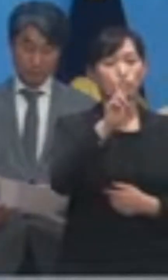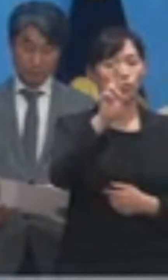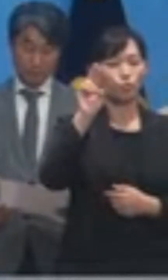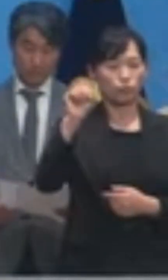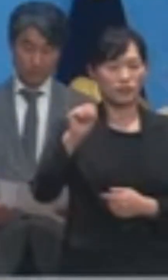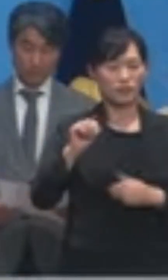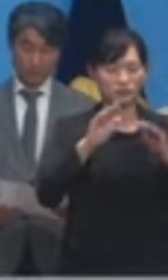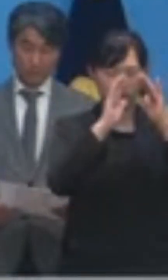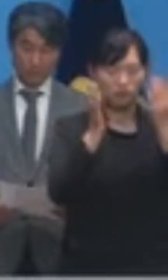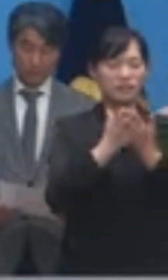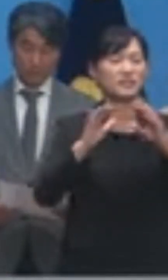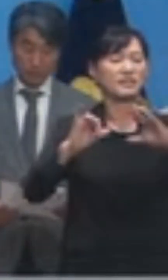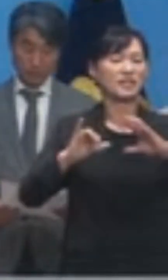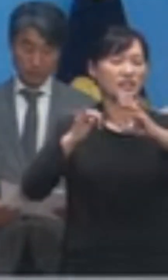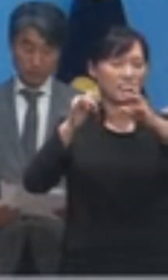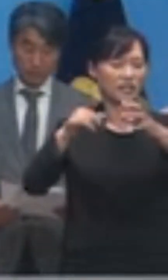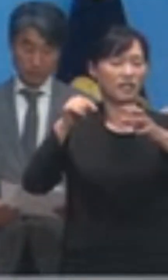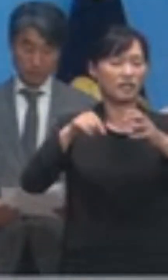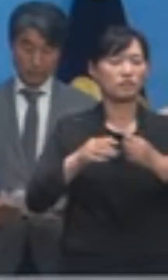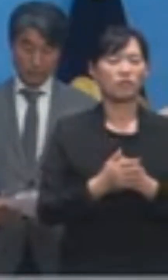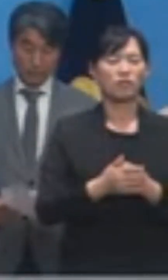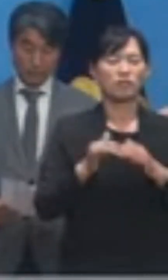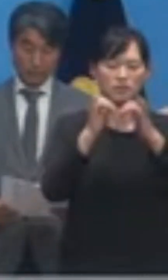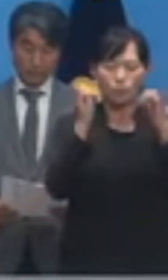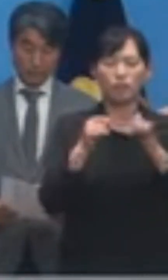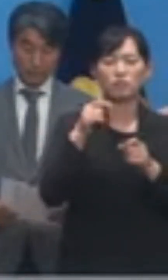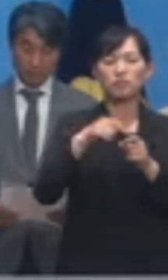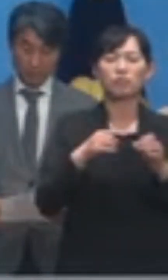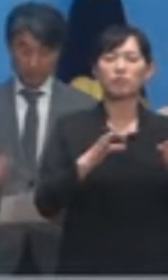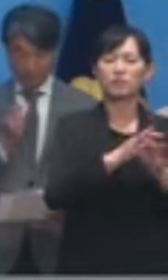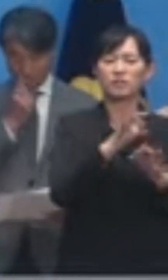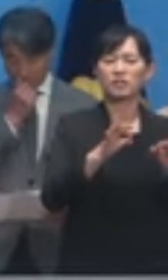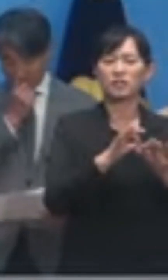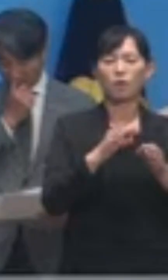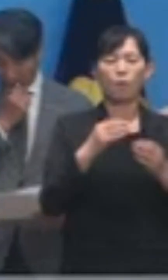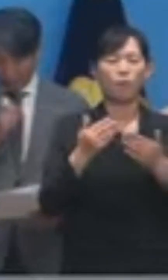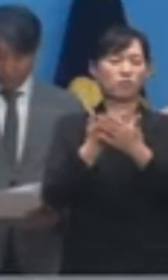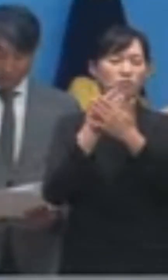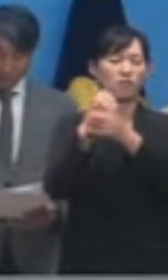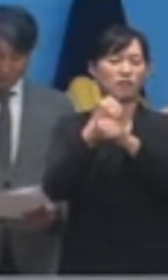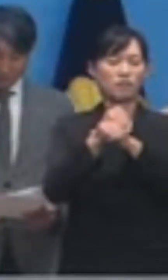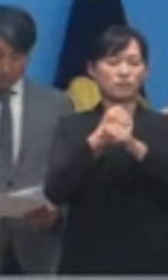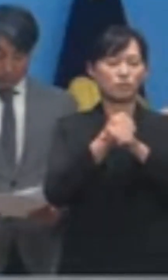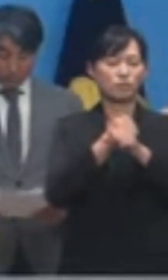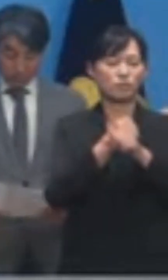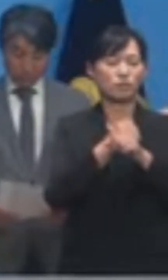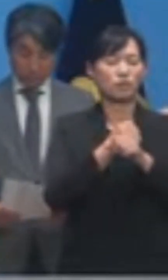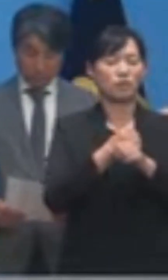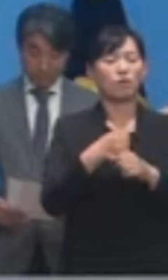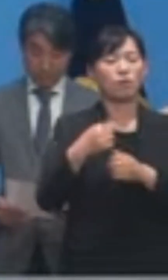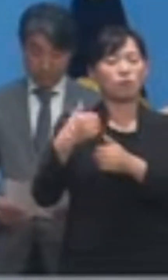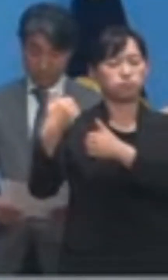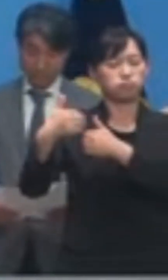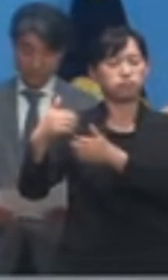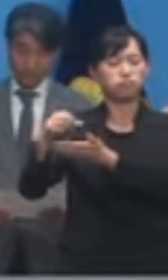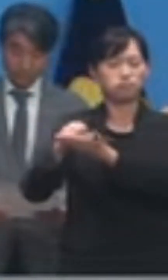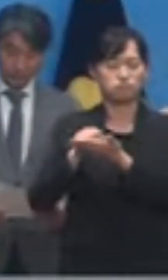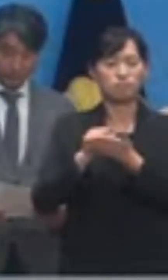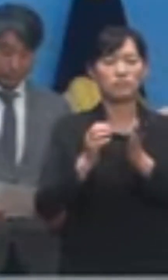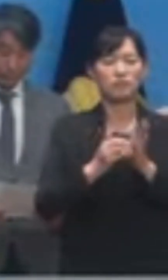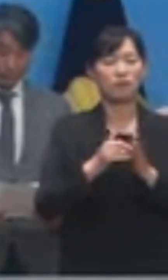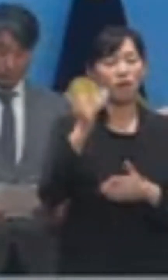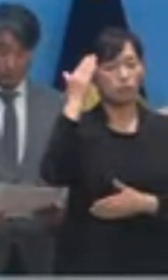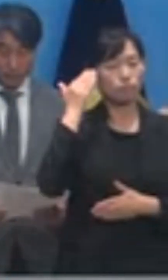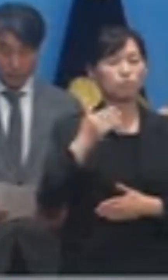유엔이 전 세계 국가로 하여금 사회적 경제를 활성화하자라고 하는 결의안을 통과시키고 권고안을 제출했습니다. 대한민국 정부도